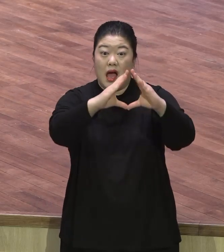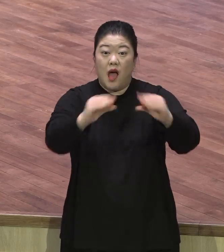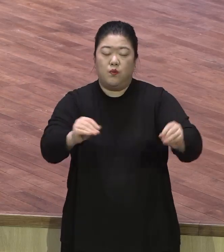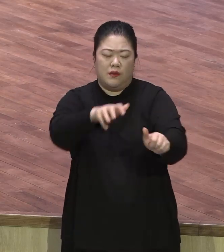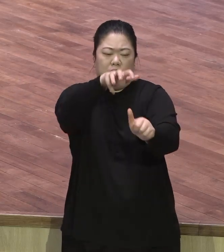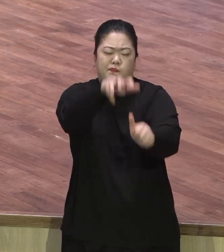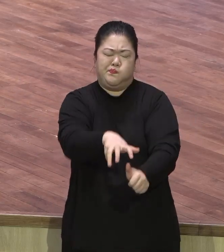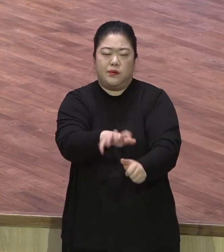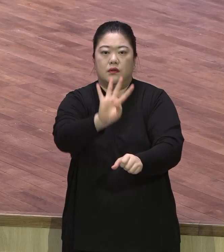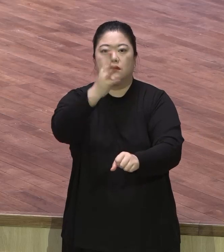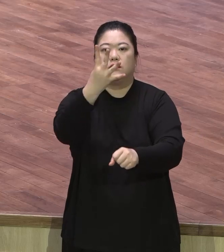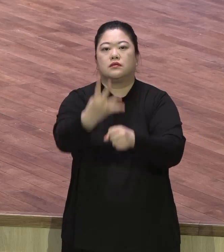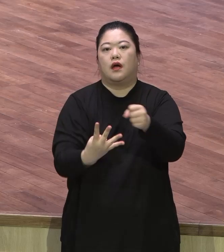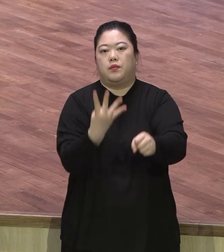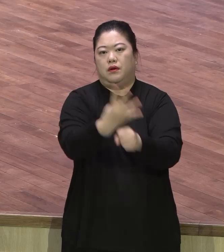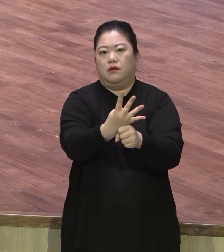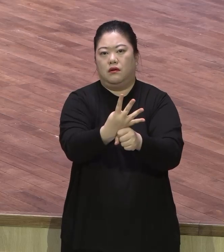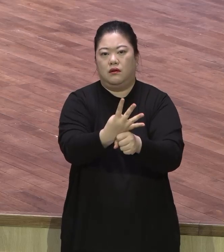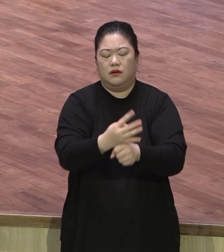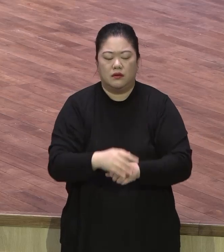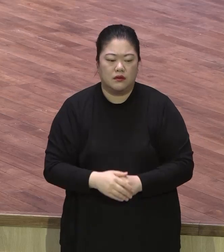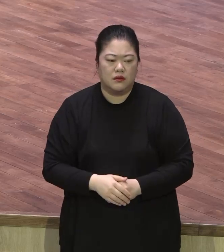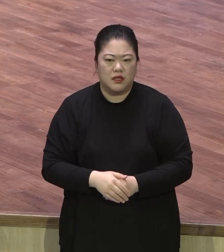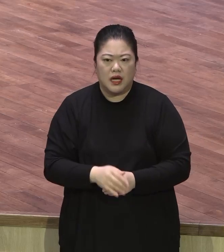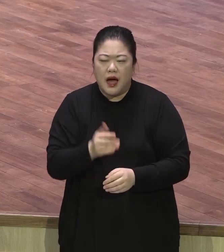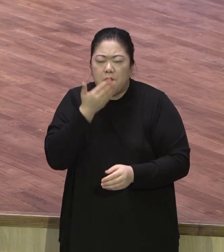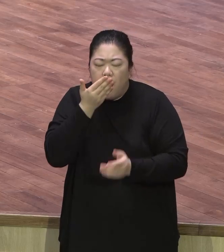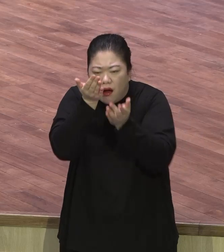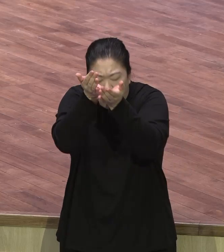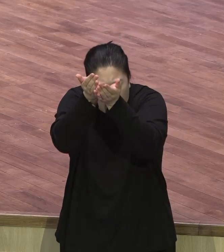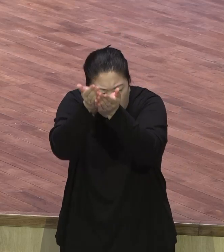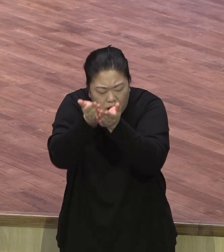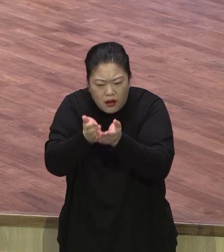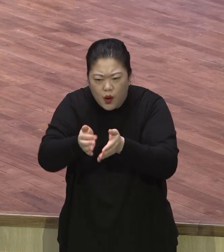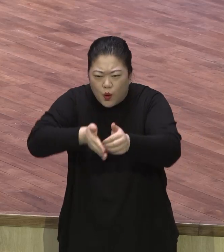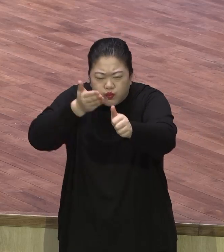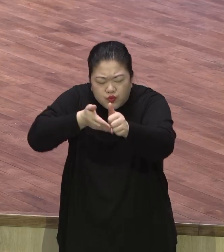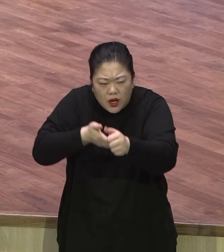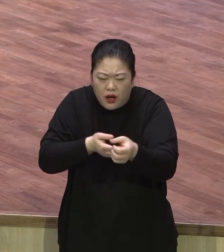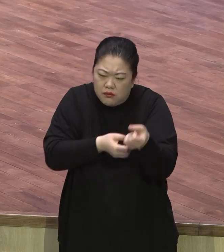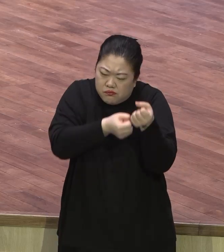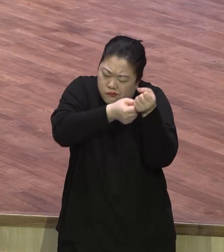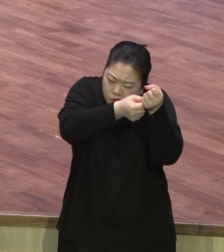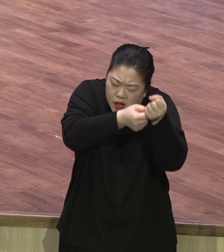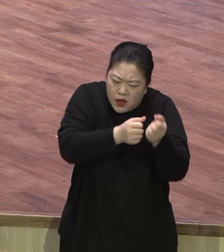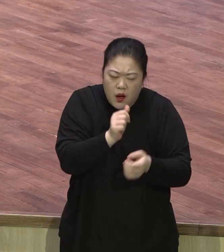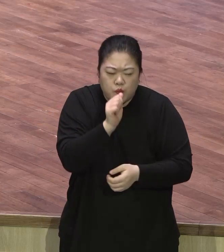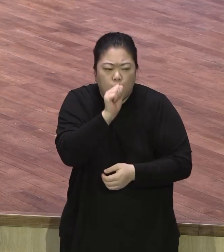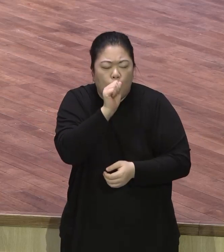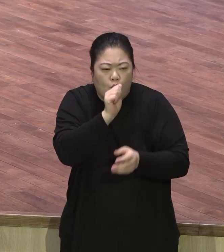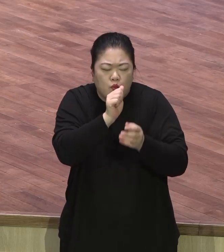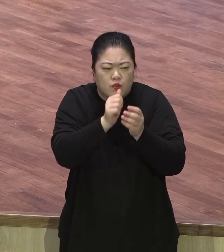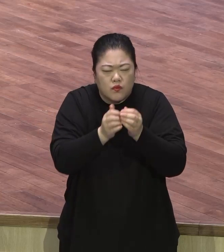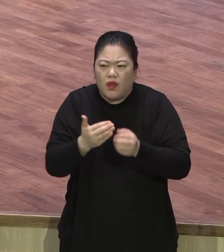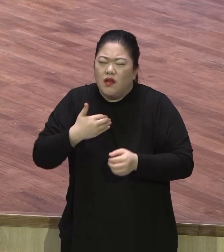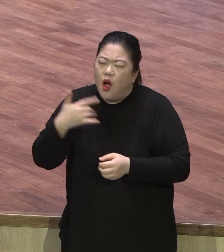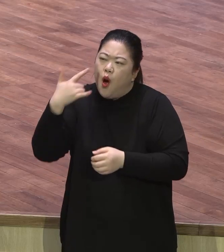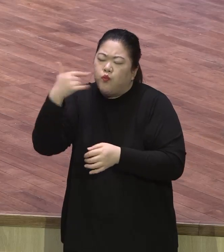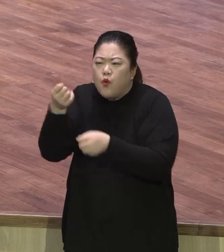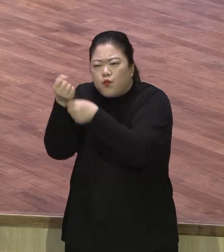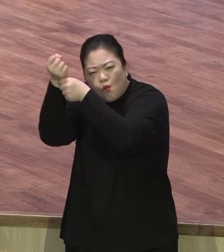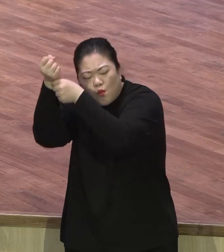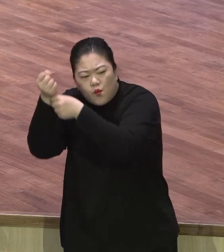실패의식 패배의식 얻어먹는 의식 늘 의지하는 의식 나는 아빠 엄마 없으면 안 돼 나는